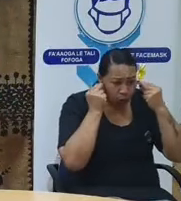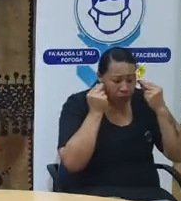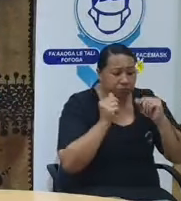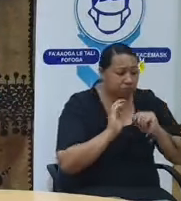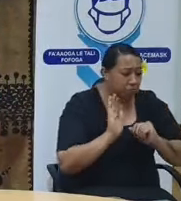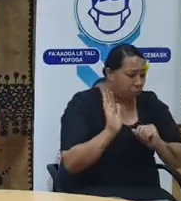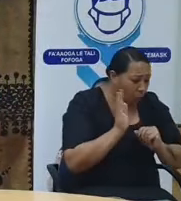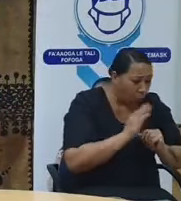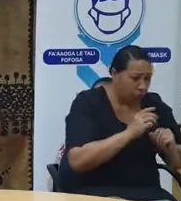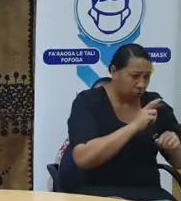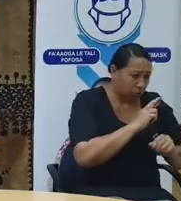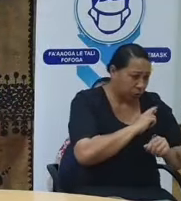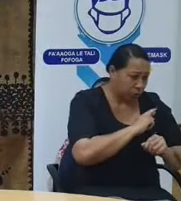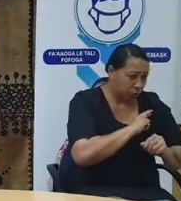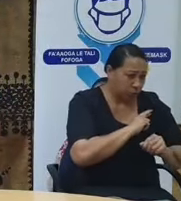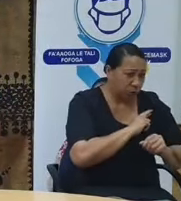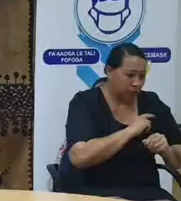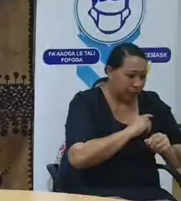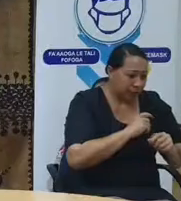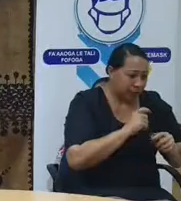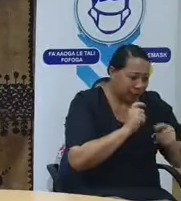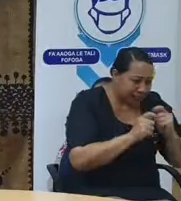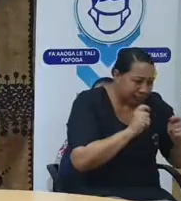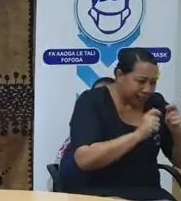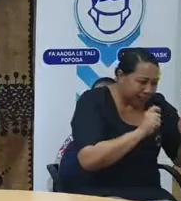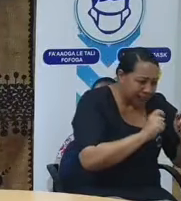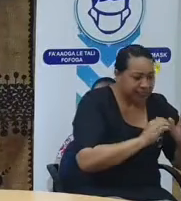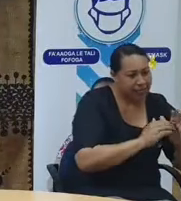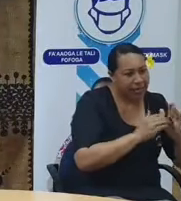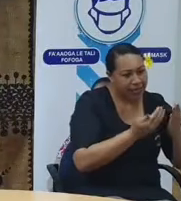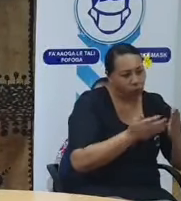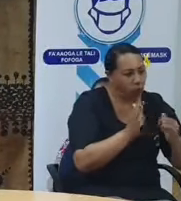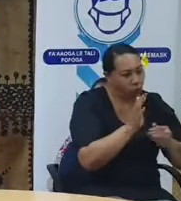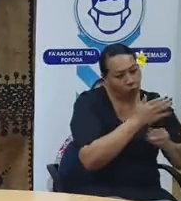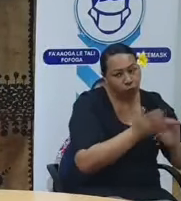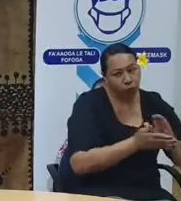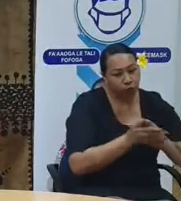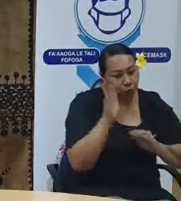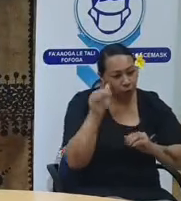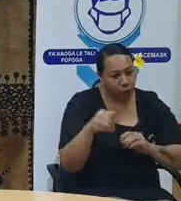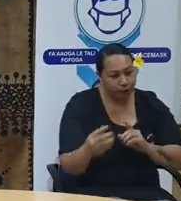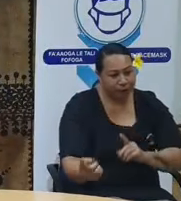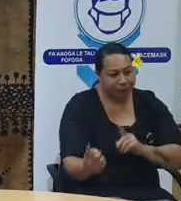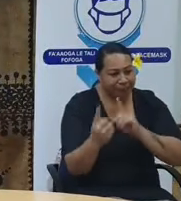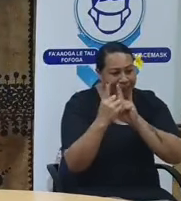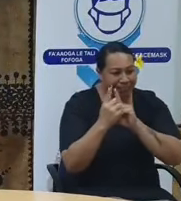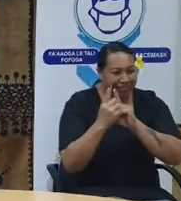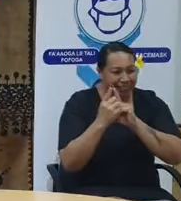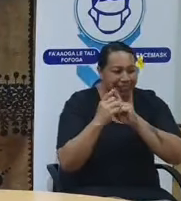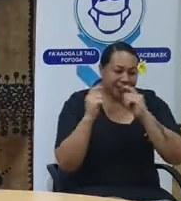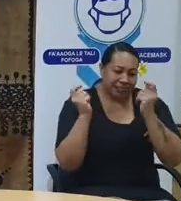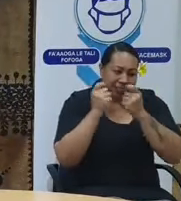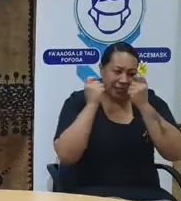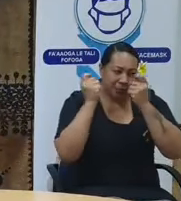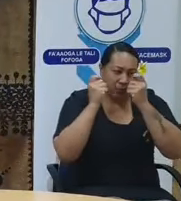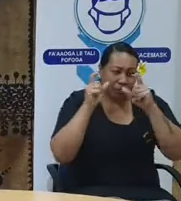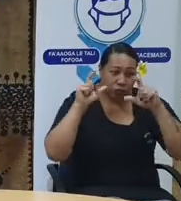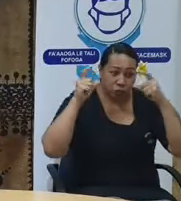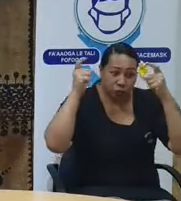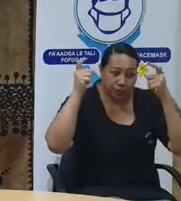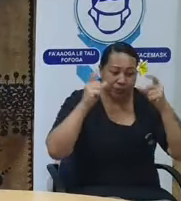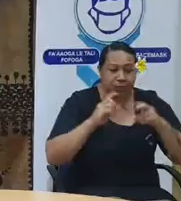o lea ua tu tala atu, ia e maua isi feilo ina fi fia i le whae o ngolo tau sanga i kirisi masima tau sanga fau. E